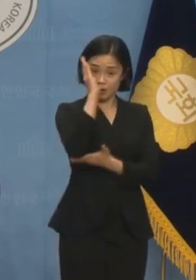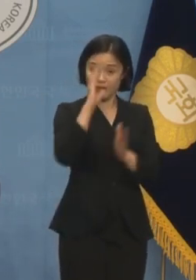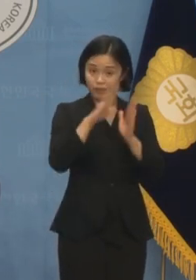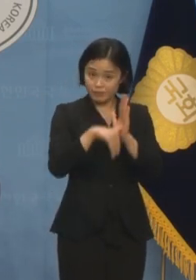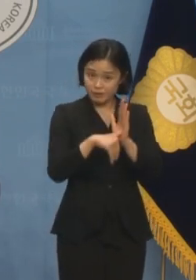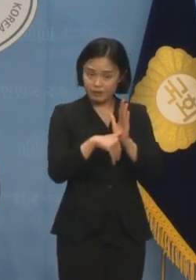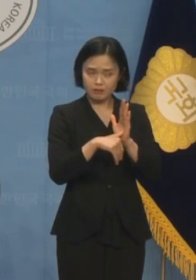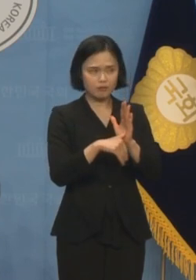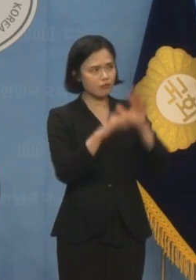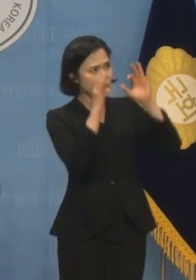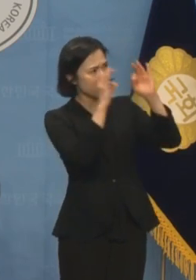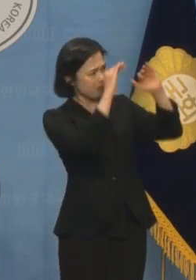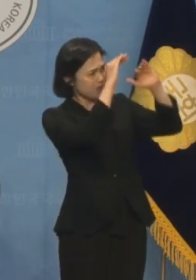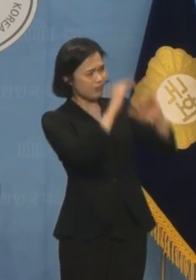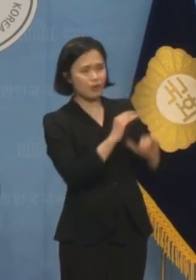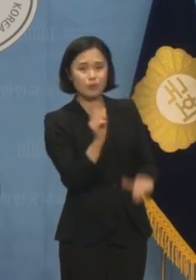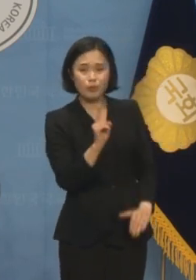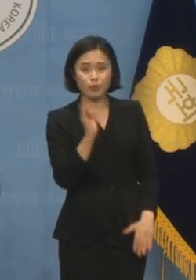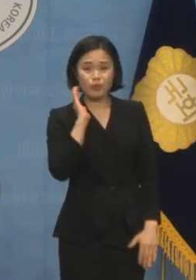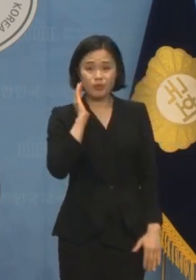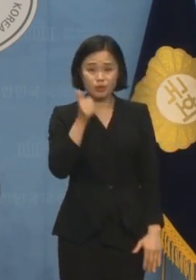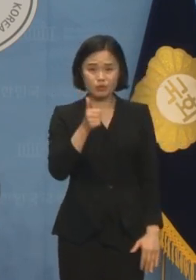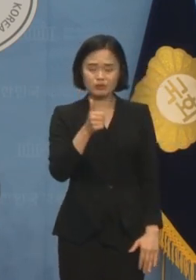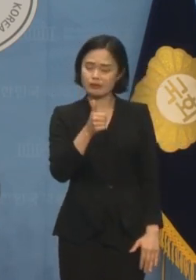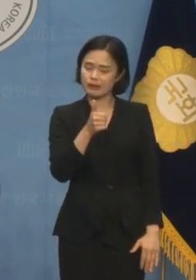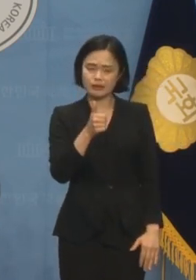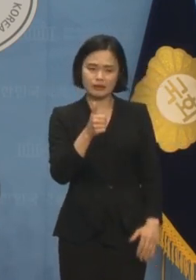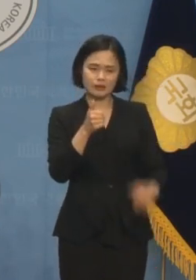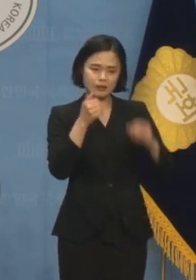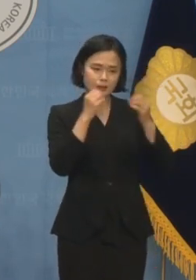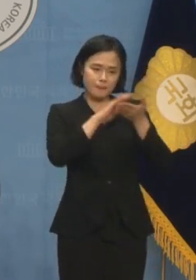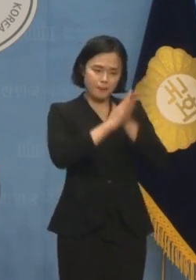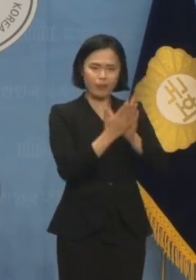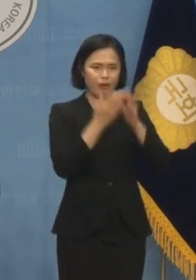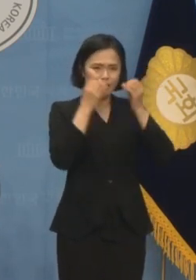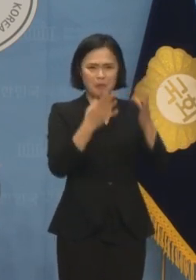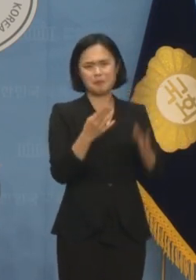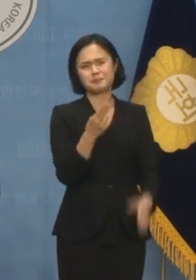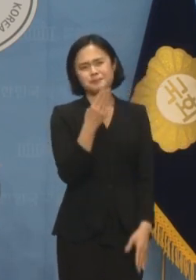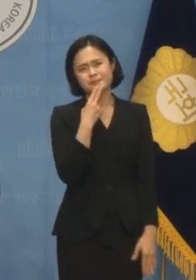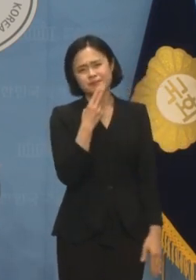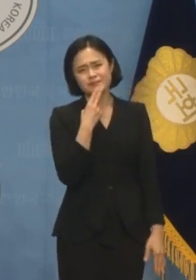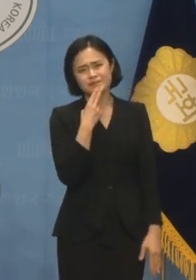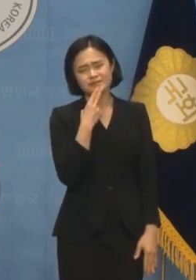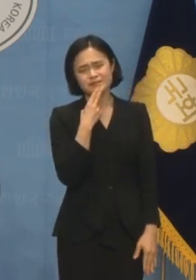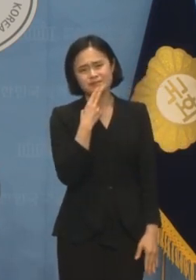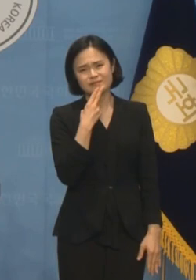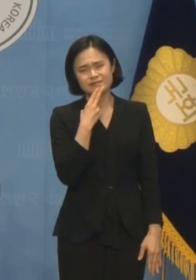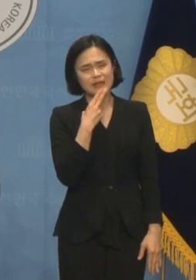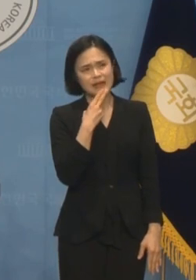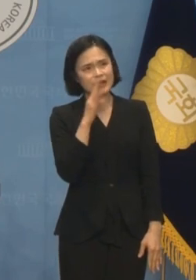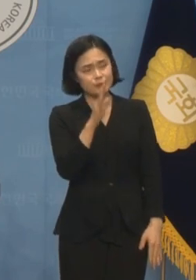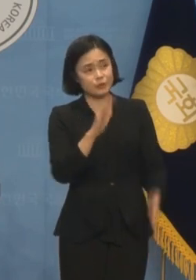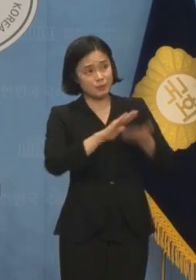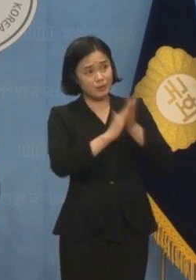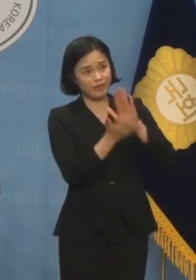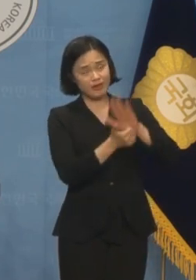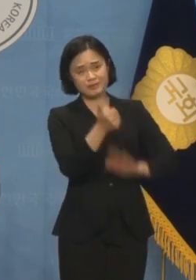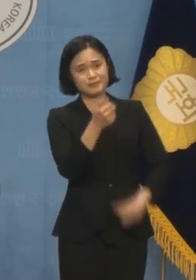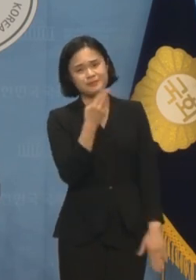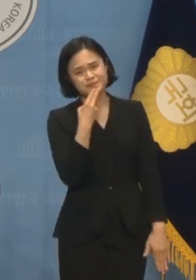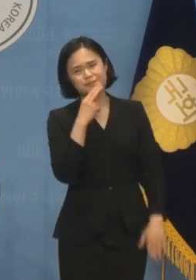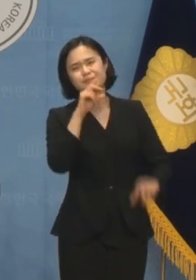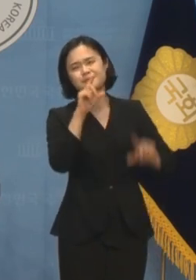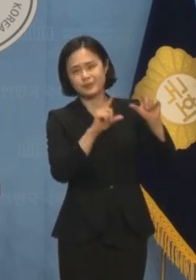않았고 앞으로도 변할 생각이 없음이 확인됐습니다. 윤 대통령의 대선 승리에 기여했고